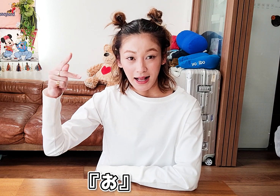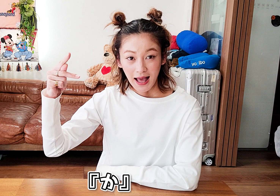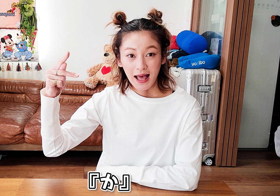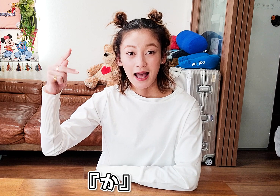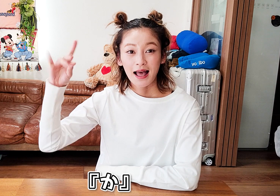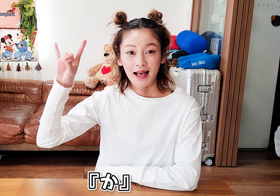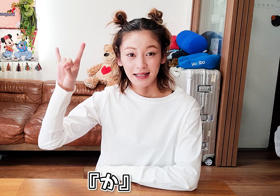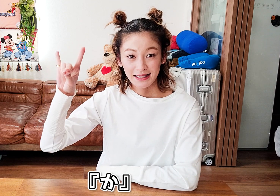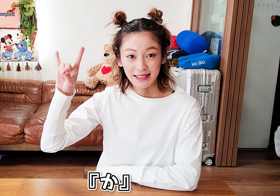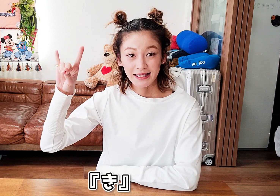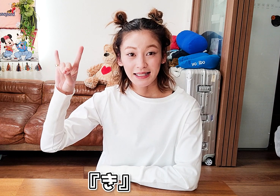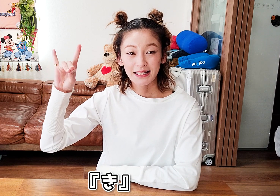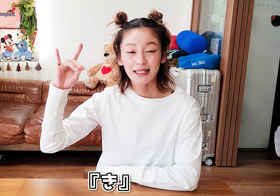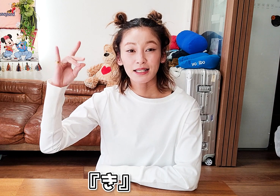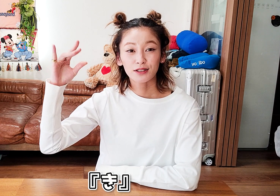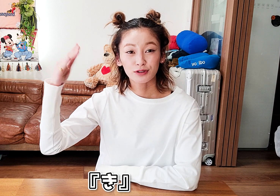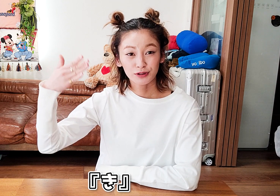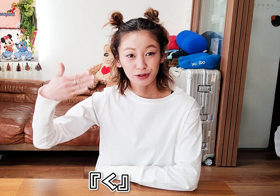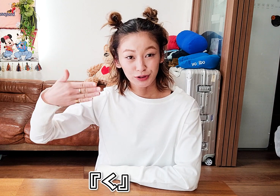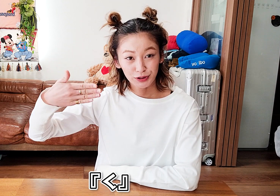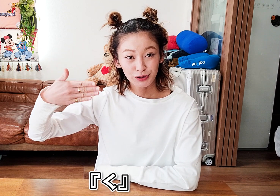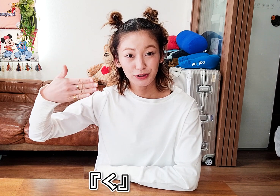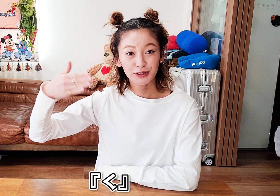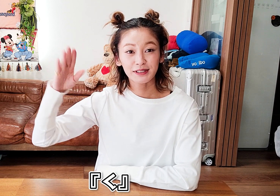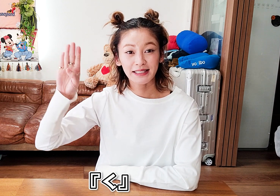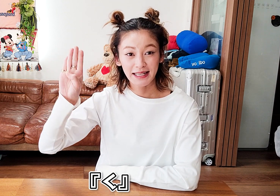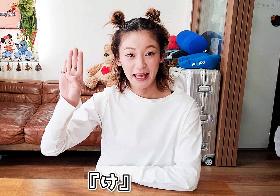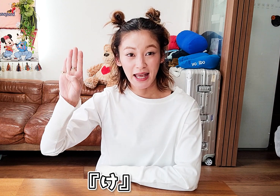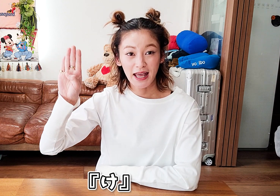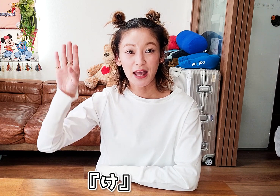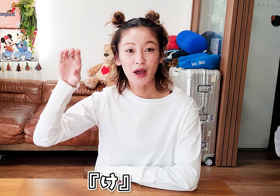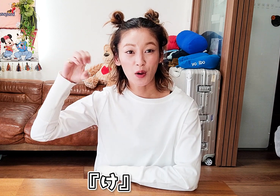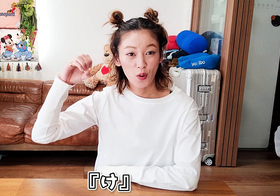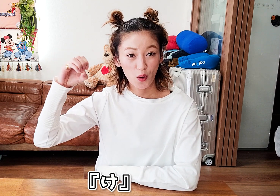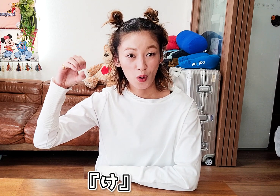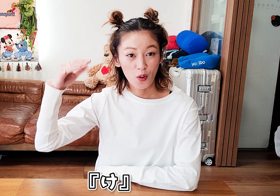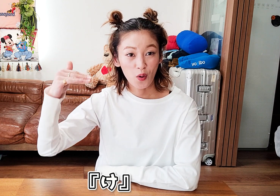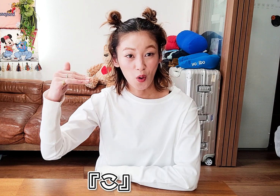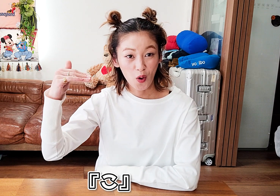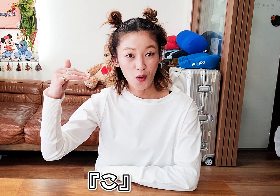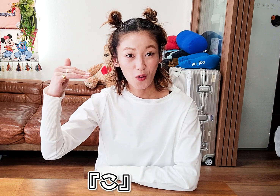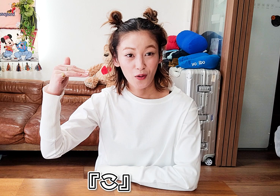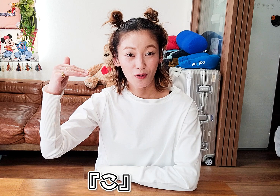かきくけこ、